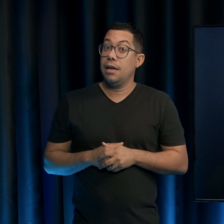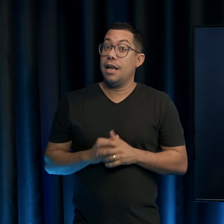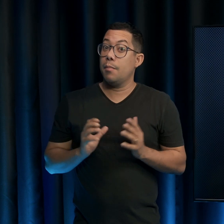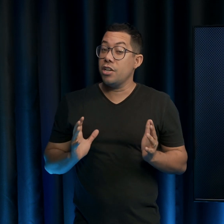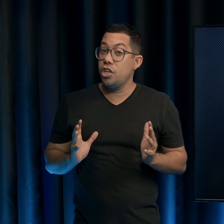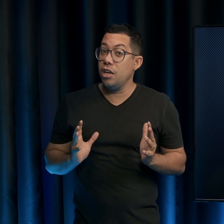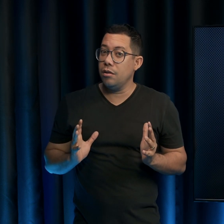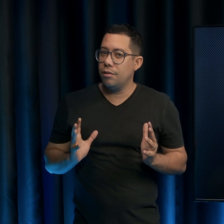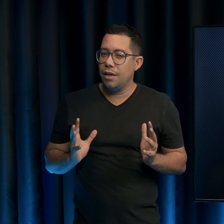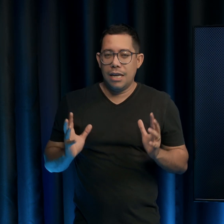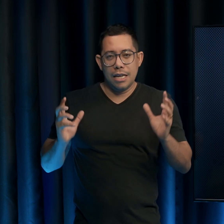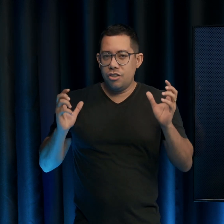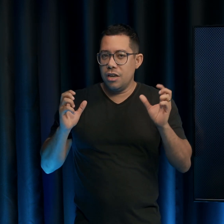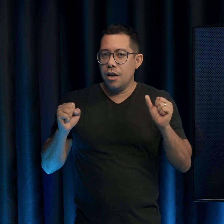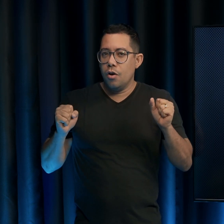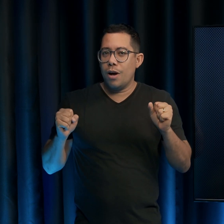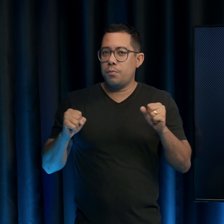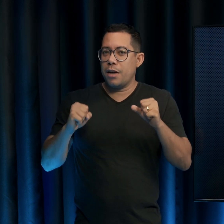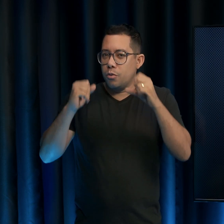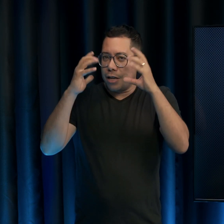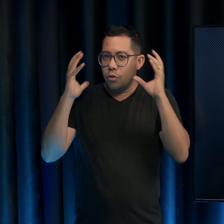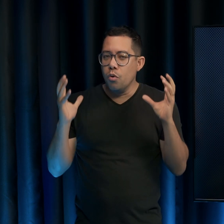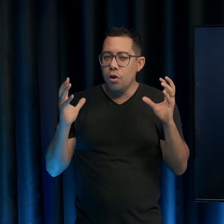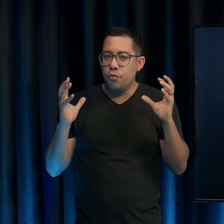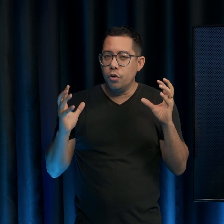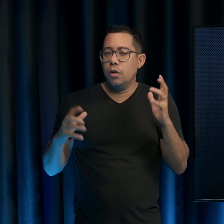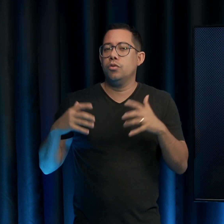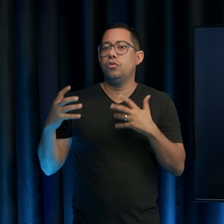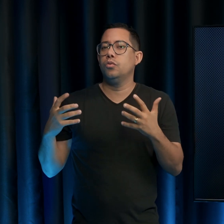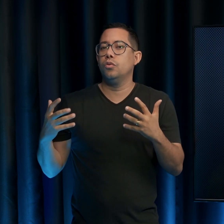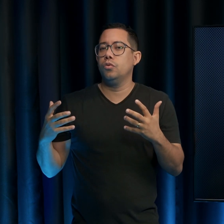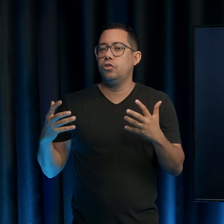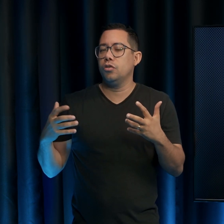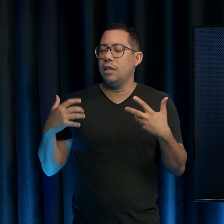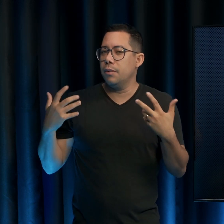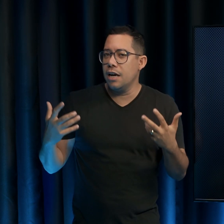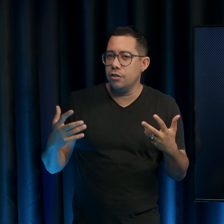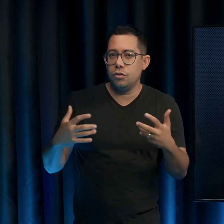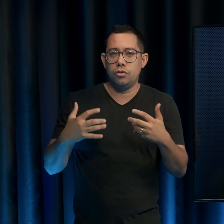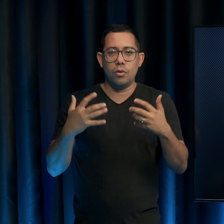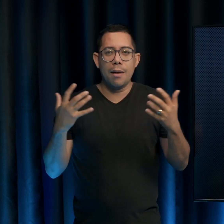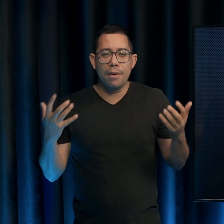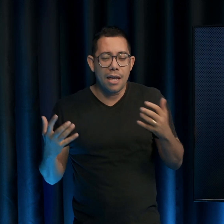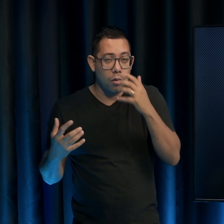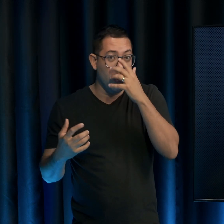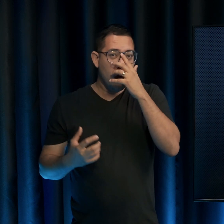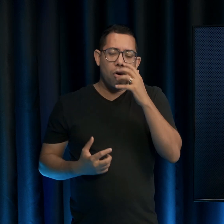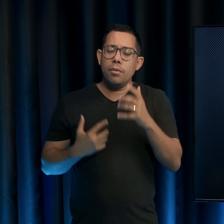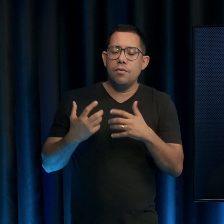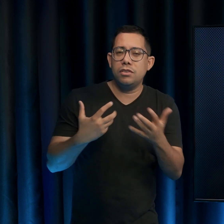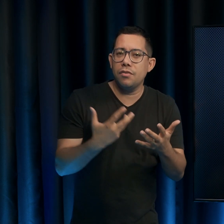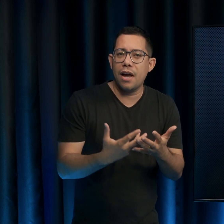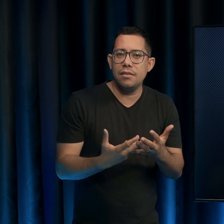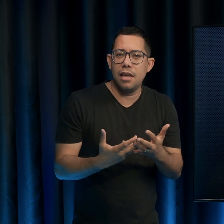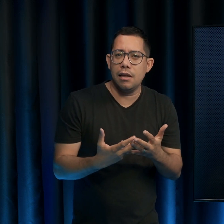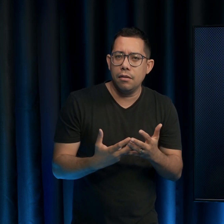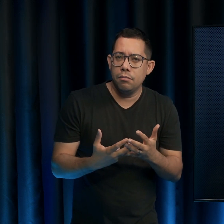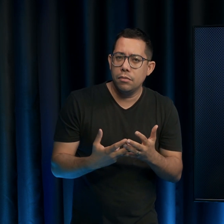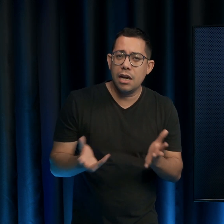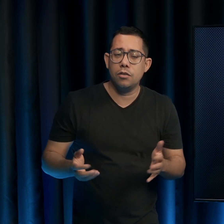era baixinho, ele tinha um aspecto mais ruivo no seu semblante, no seu cabelo. Como que você faz ele? Certo?